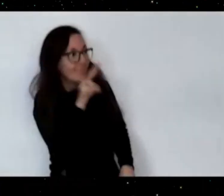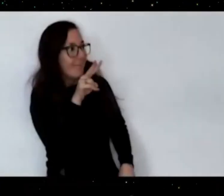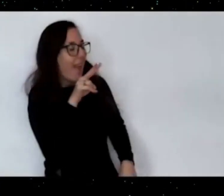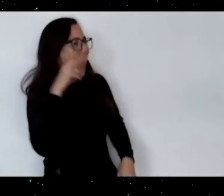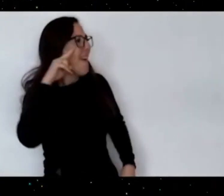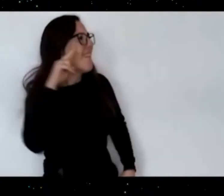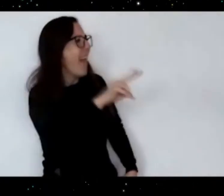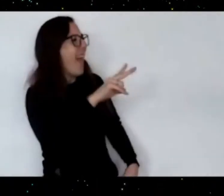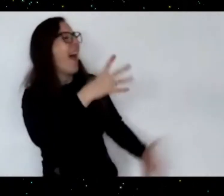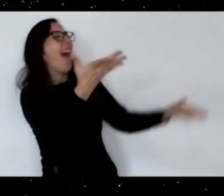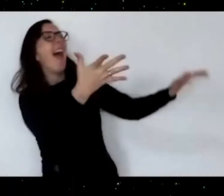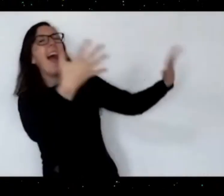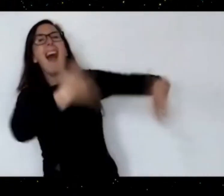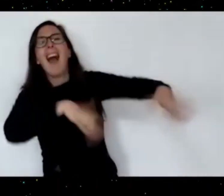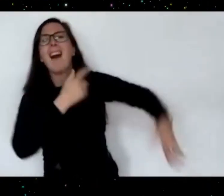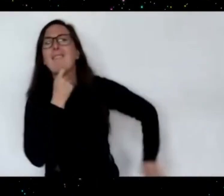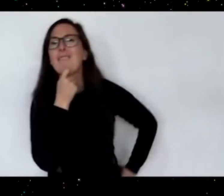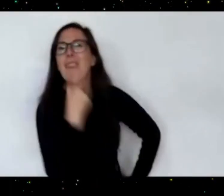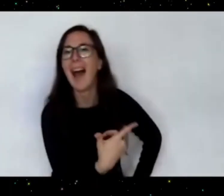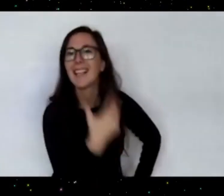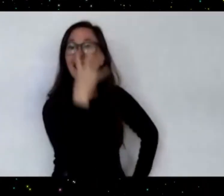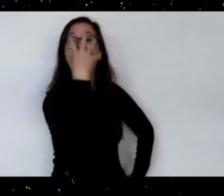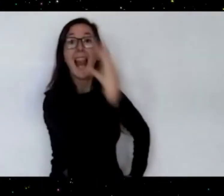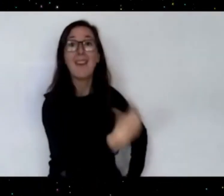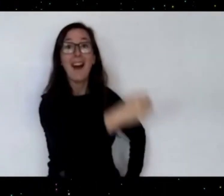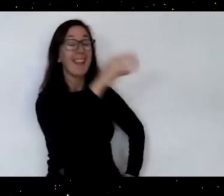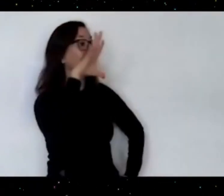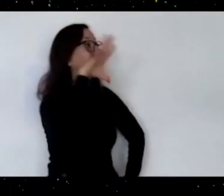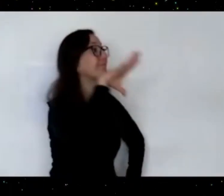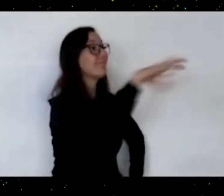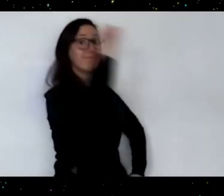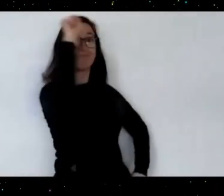grita, piedra libre para el elefante.